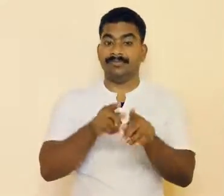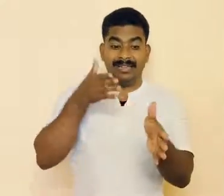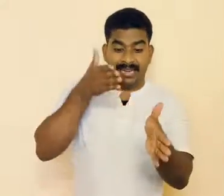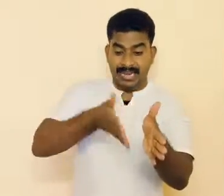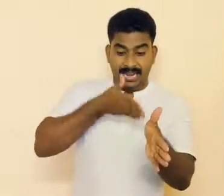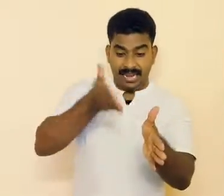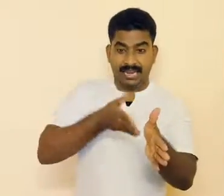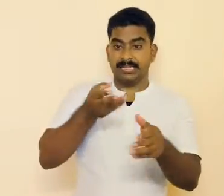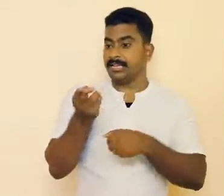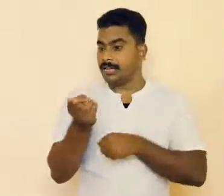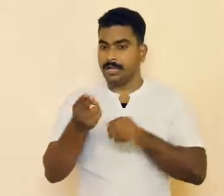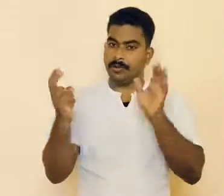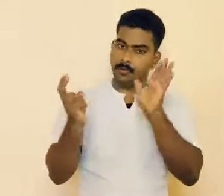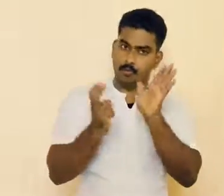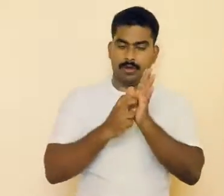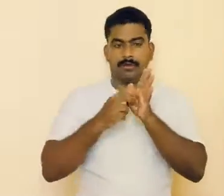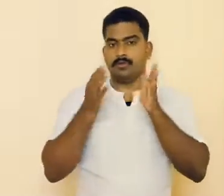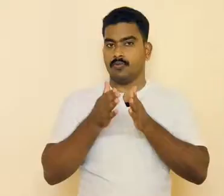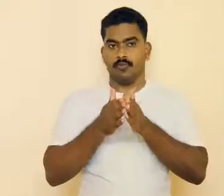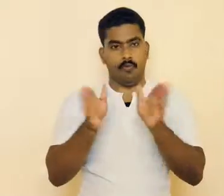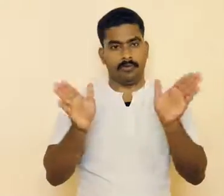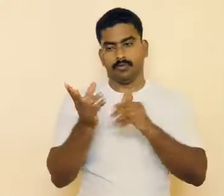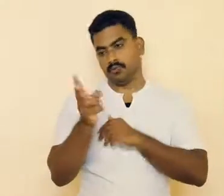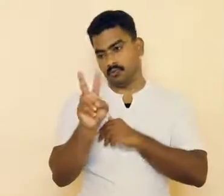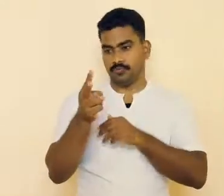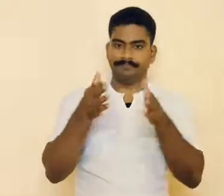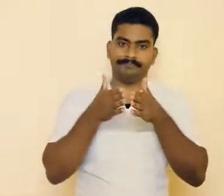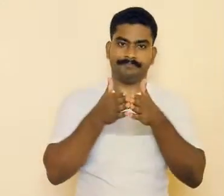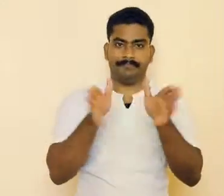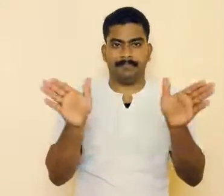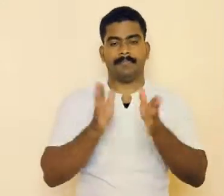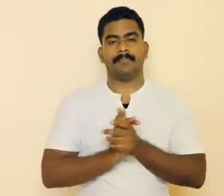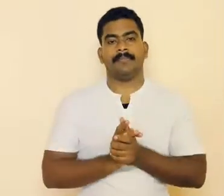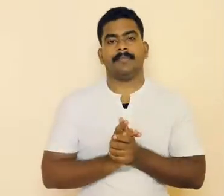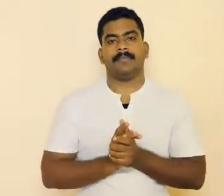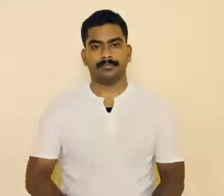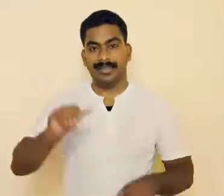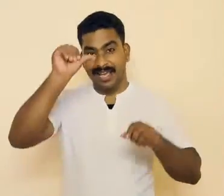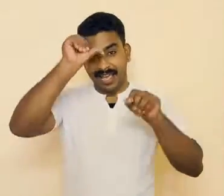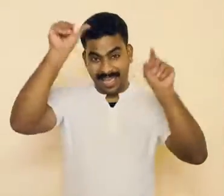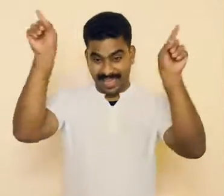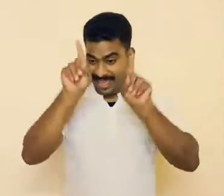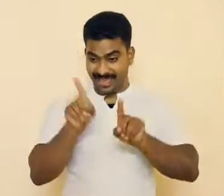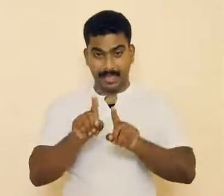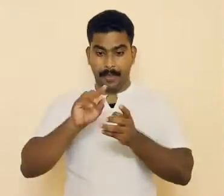രാജ്യത്ത് പൊതുസേവന കേന്ദ്രങ്ങൾ വഴി ട്രെയിൻ ടിക്കറ്റ് ബുക്കിംഗും ആരംഭിച്ചു.